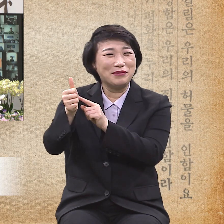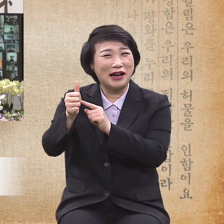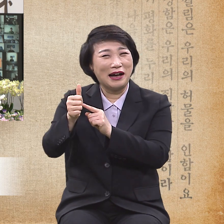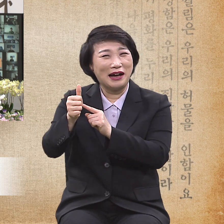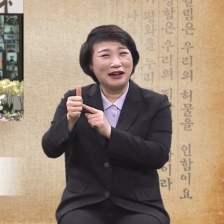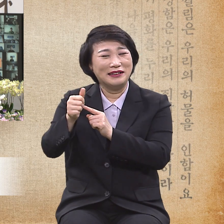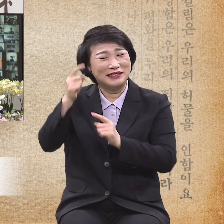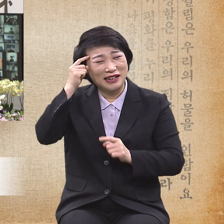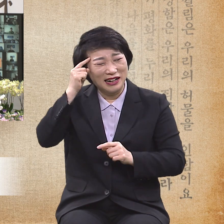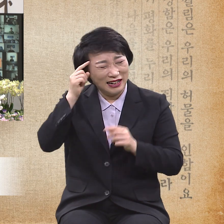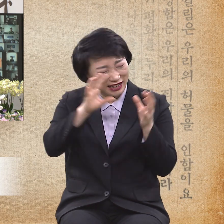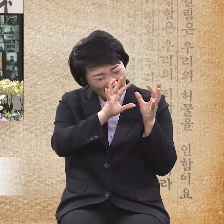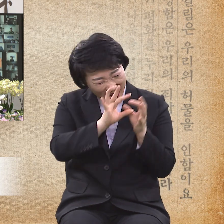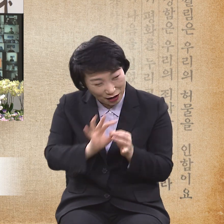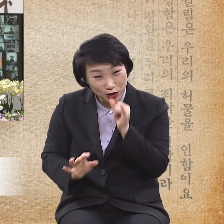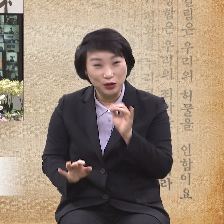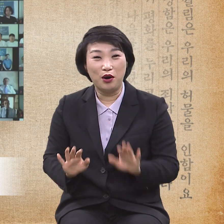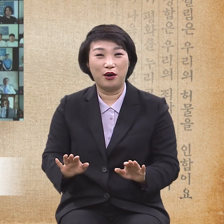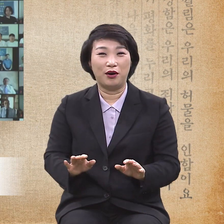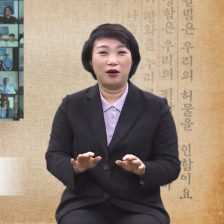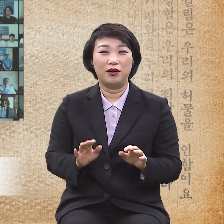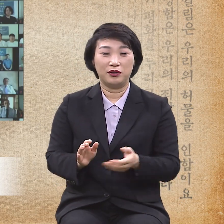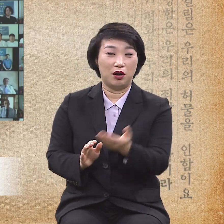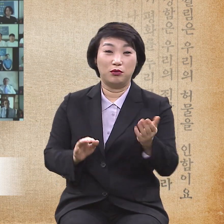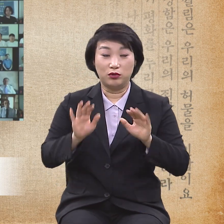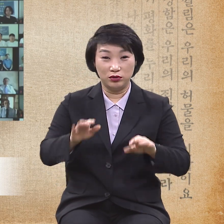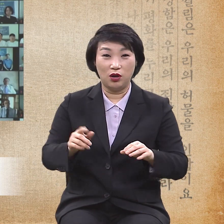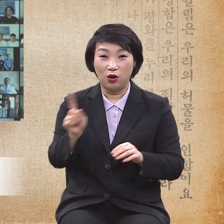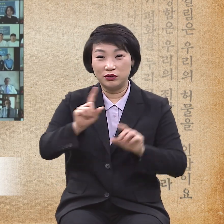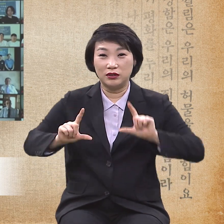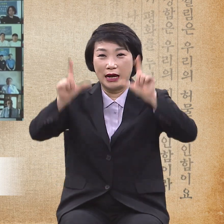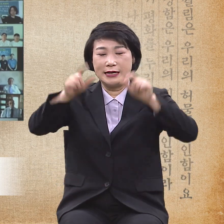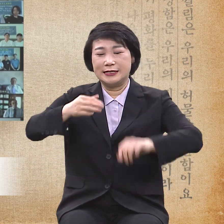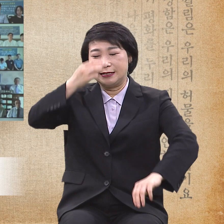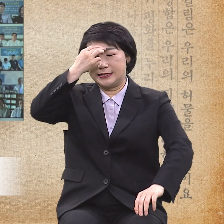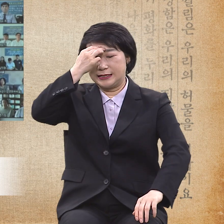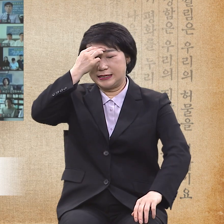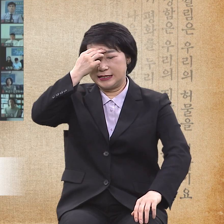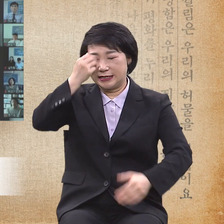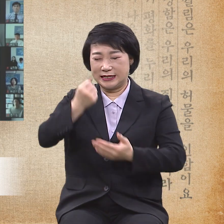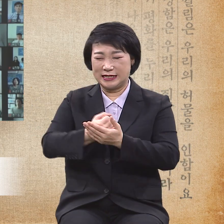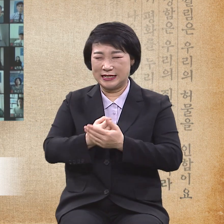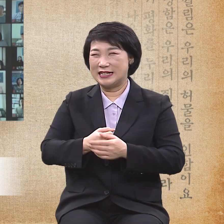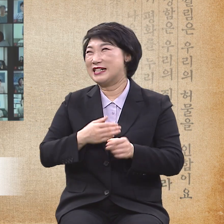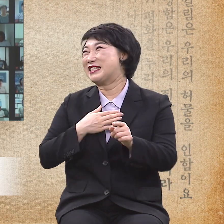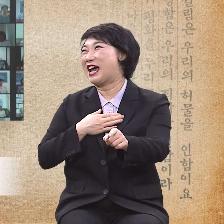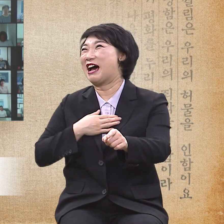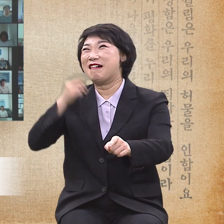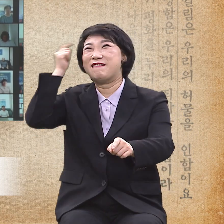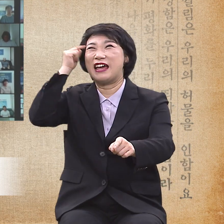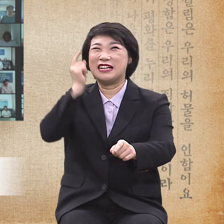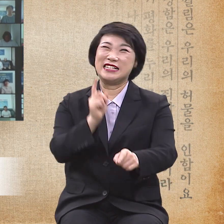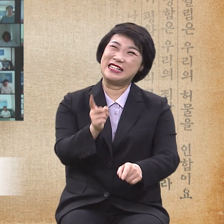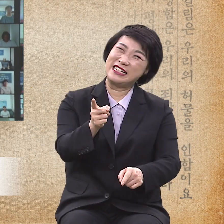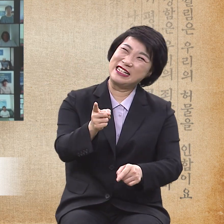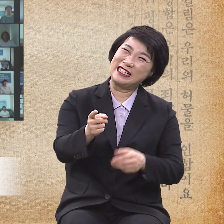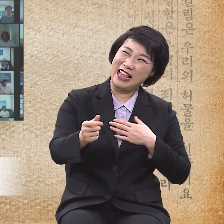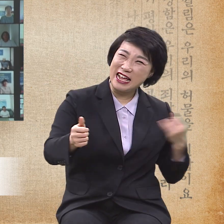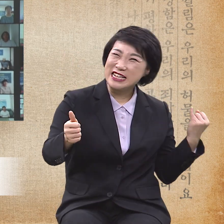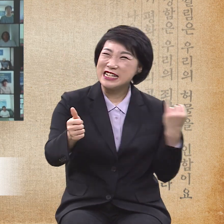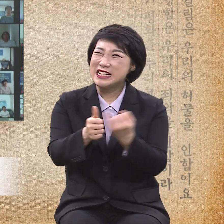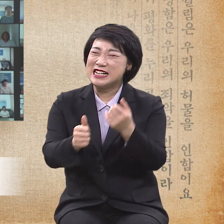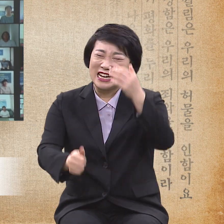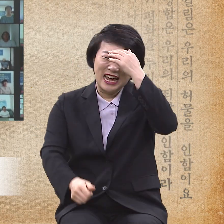이성적인 거. 오늘날인가 속상하면 아이고 어쩌다 내가 저 양가 누구